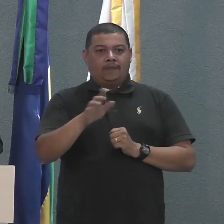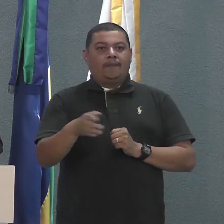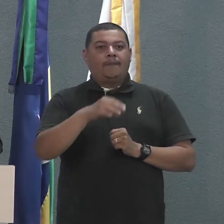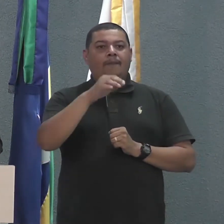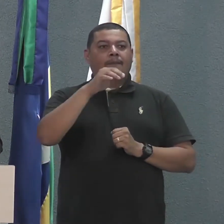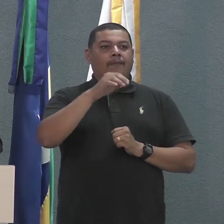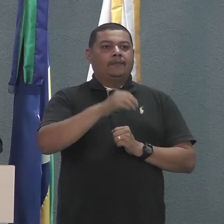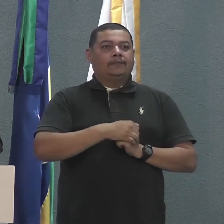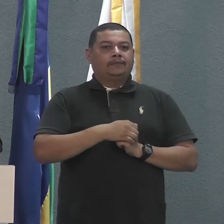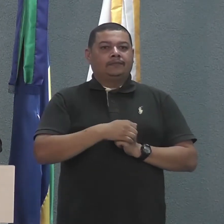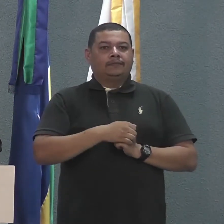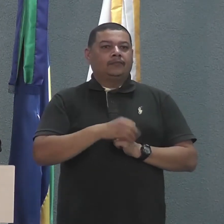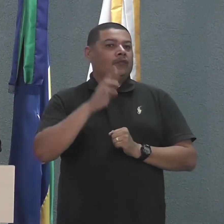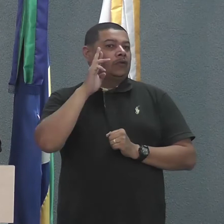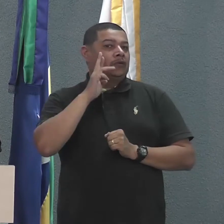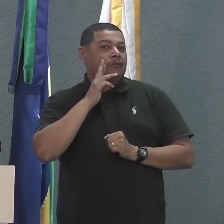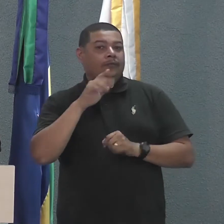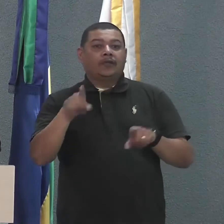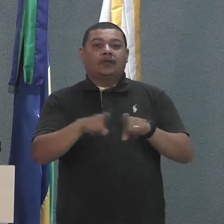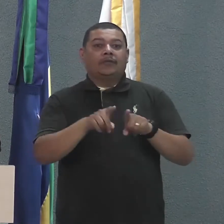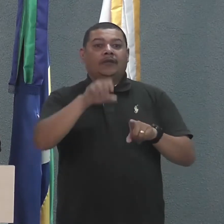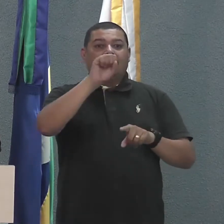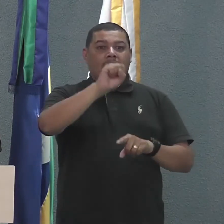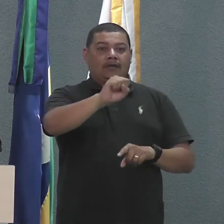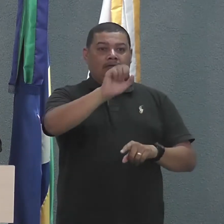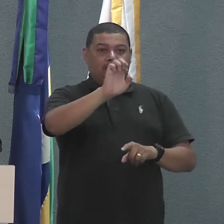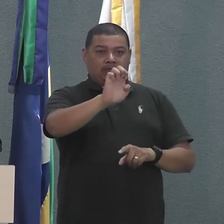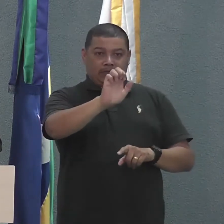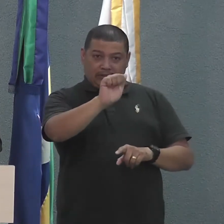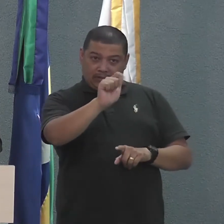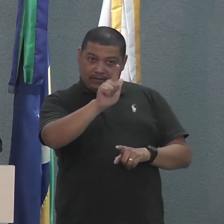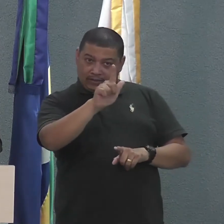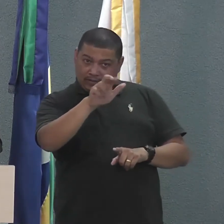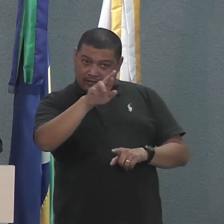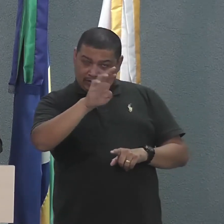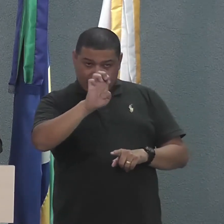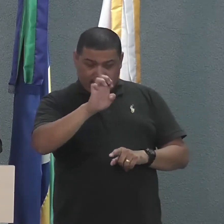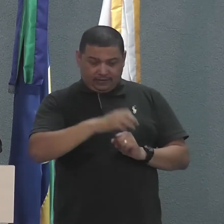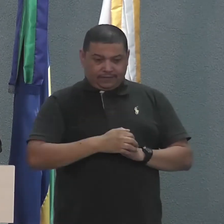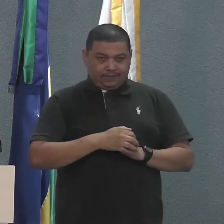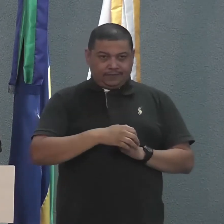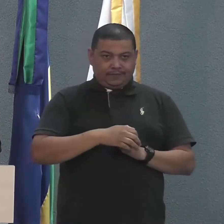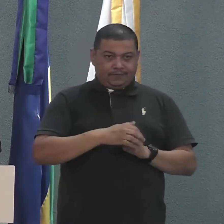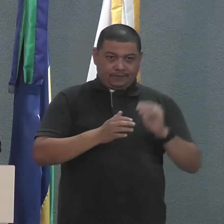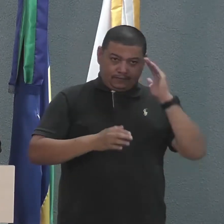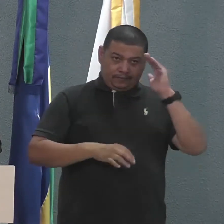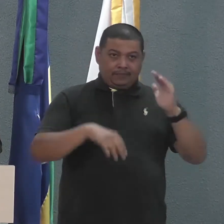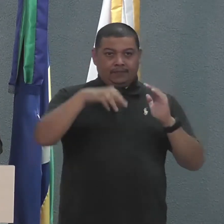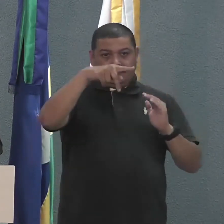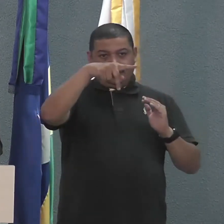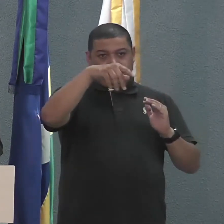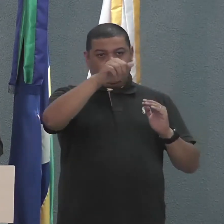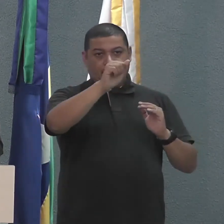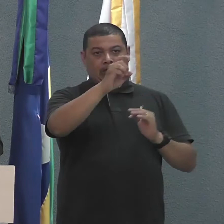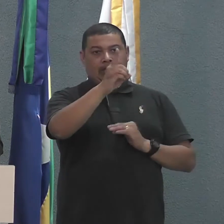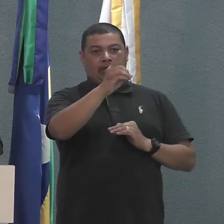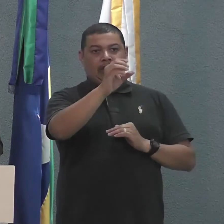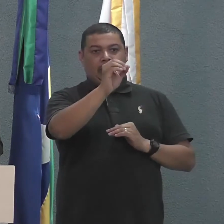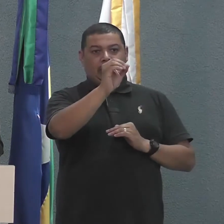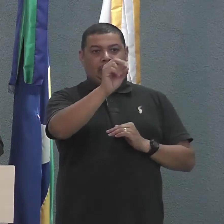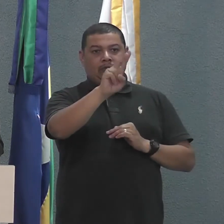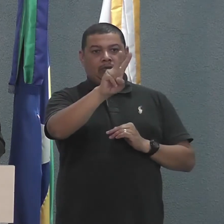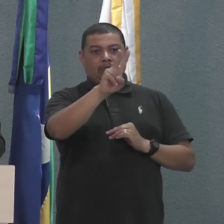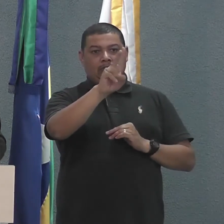enaltecer a SEAGRE Rondônia, mais especificamente o Padovani, nosso secretário estadual de